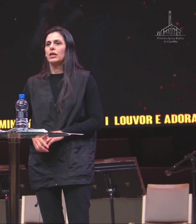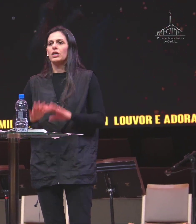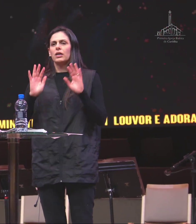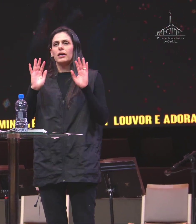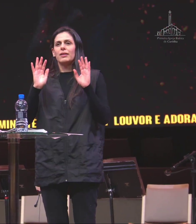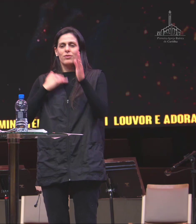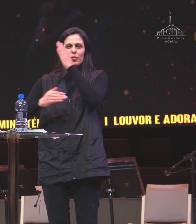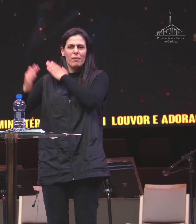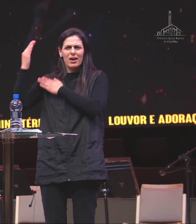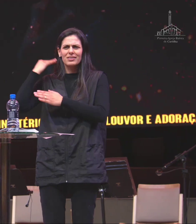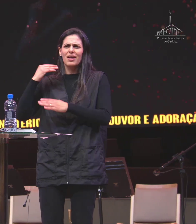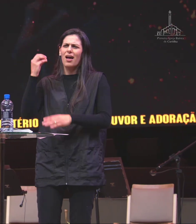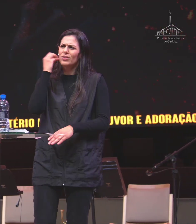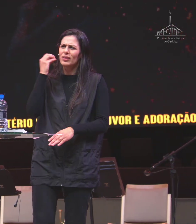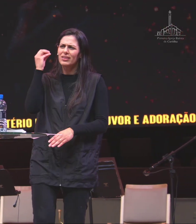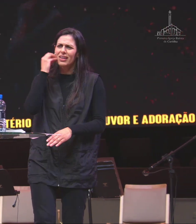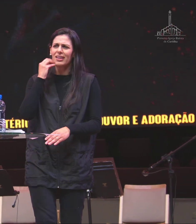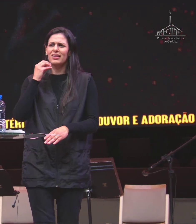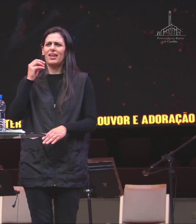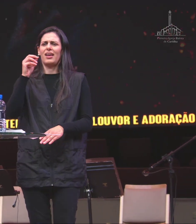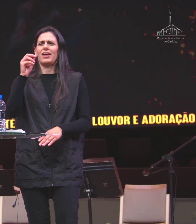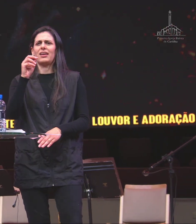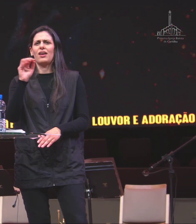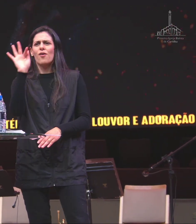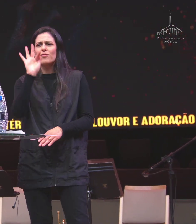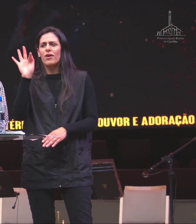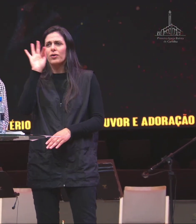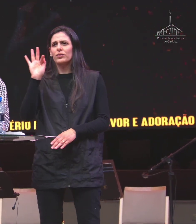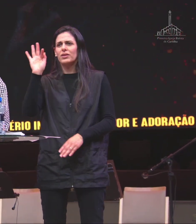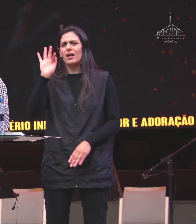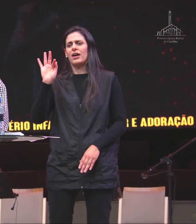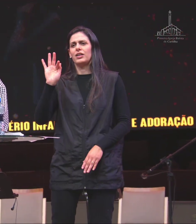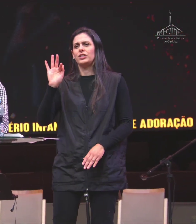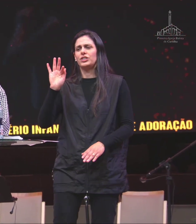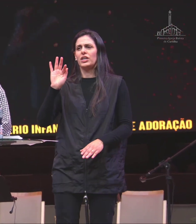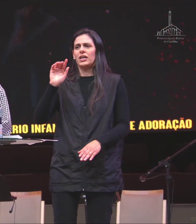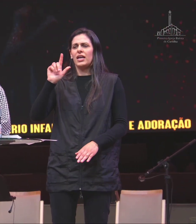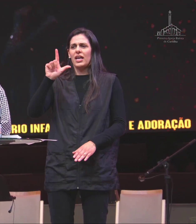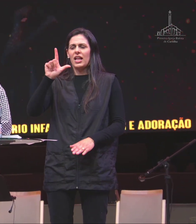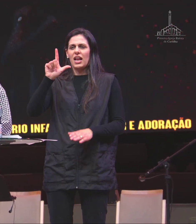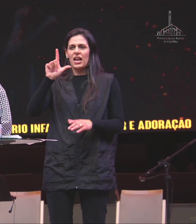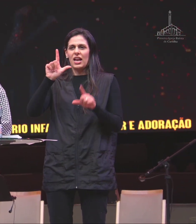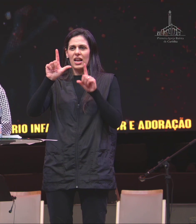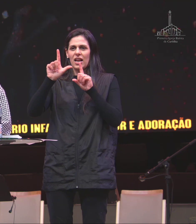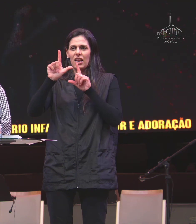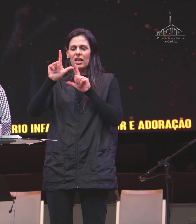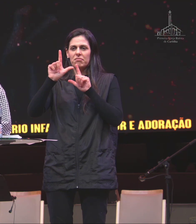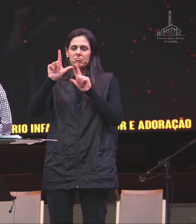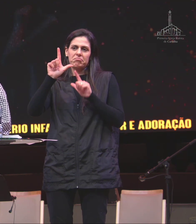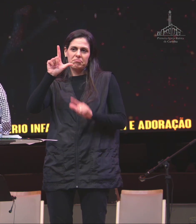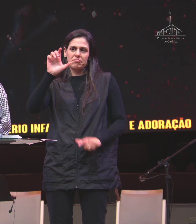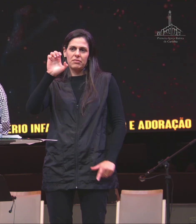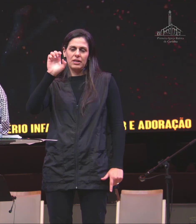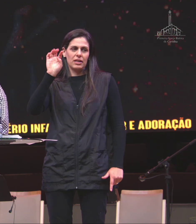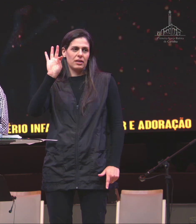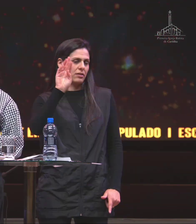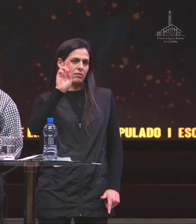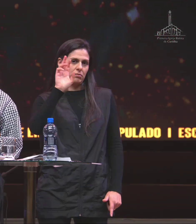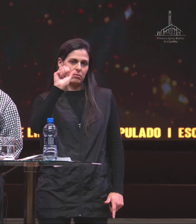gente, ora para que Deus transforme aquele coração duro. Nós não podemos ter corações de pedra, nós precisamos